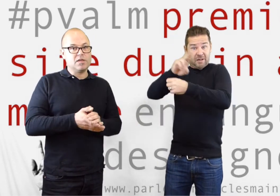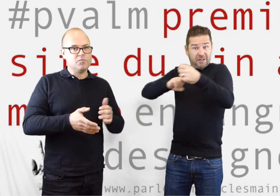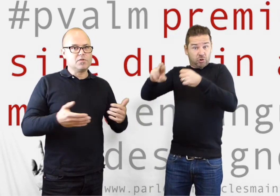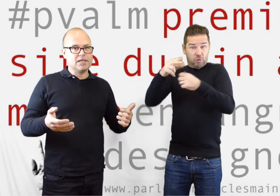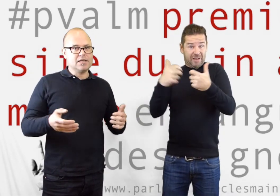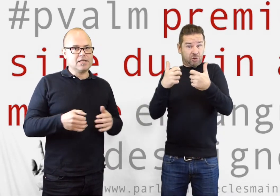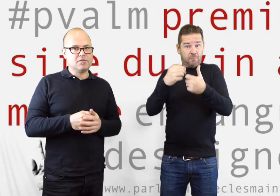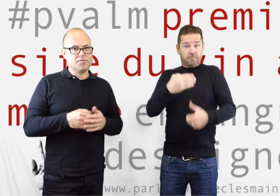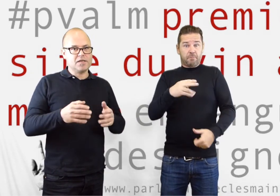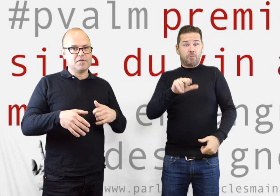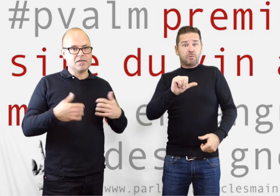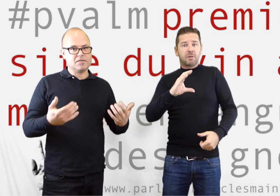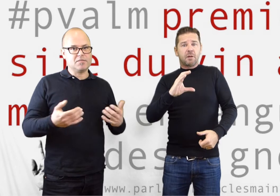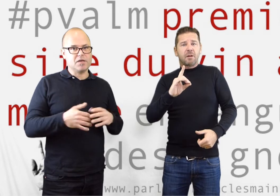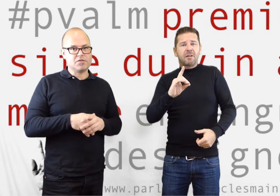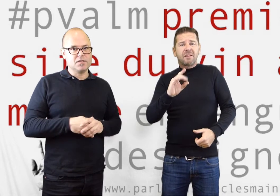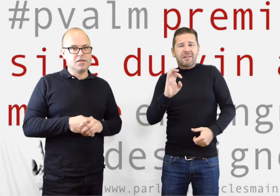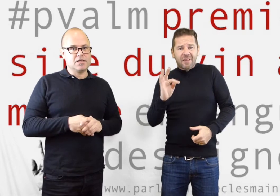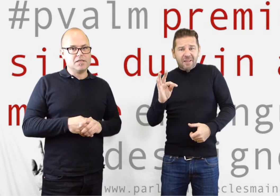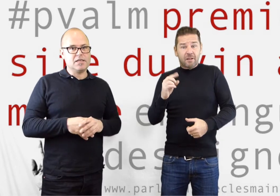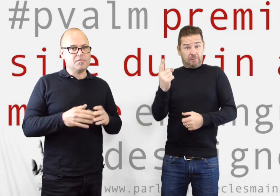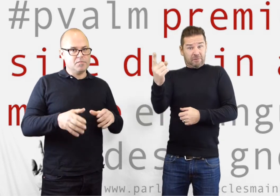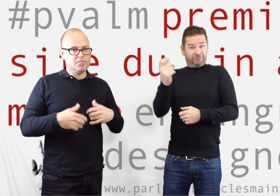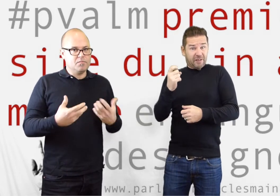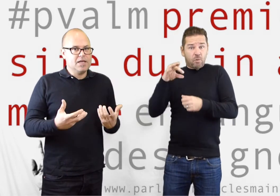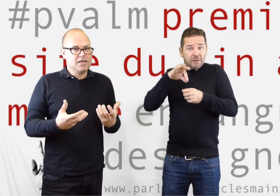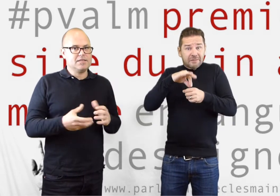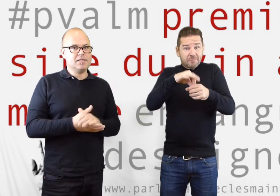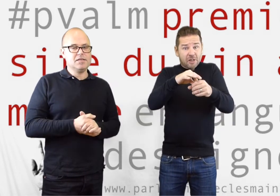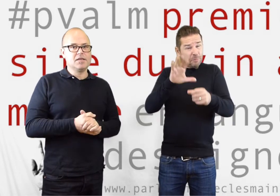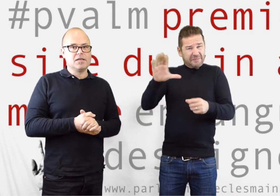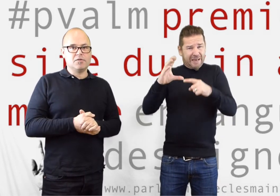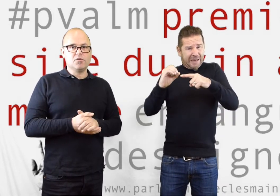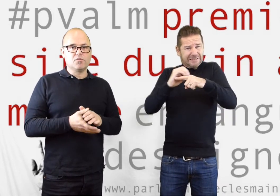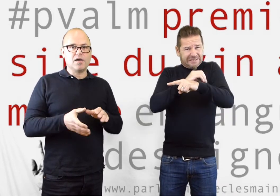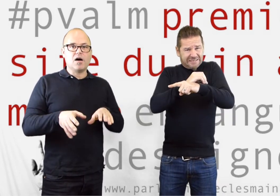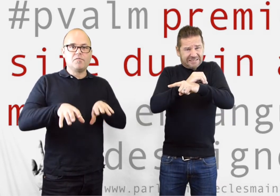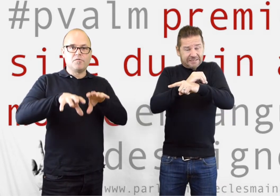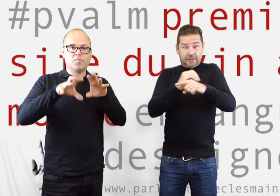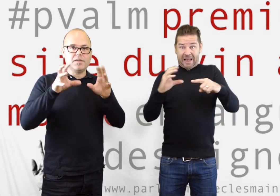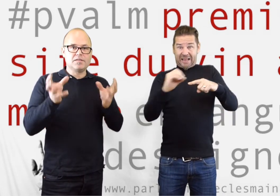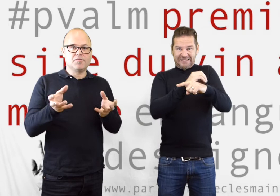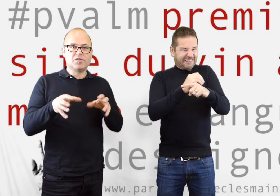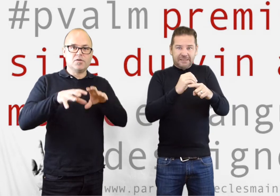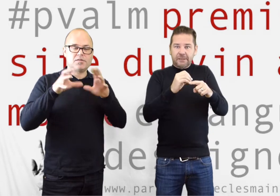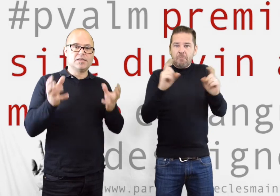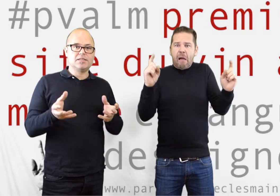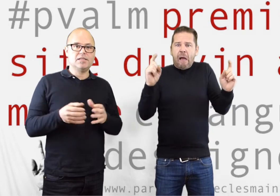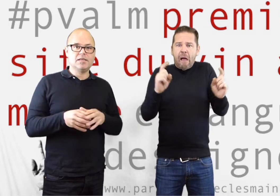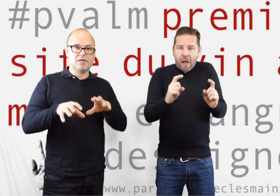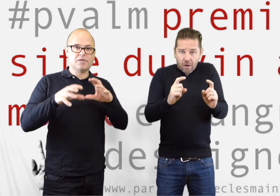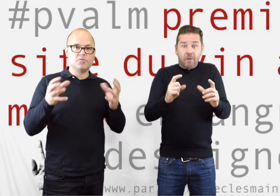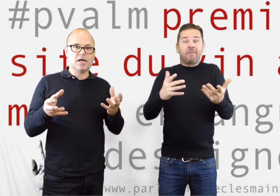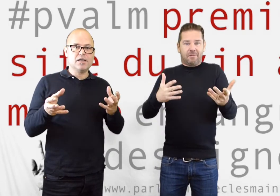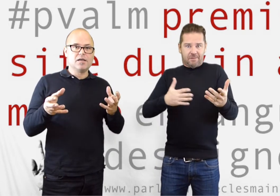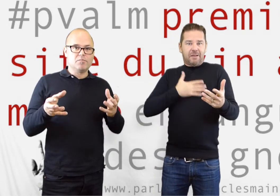exemple sont les muscadets qui sont faits avec un cépage qui est bien acide. Donc on va envelopper cette fraîcheur, cette